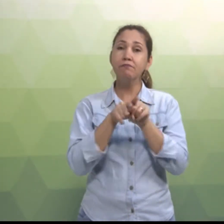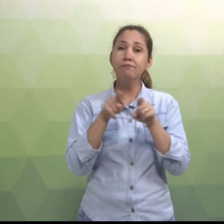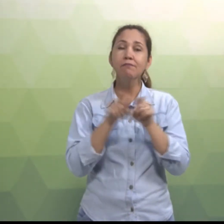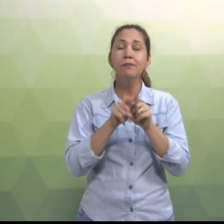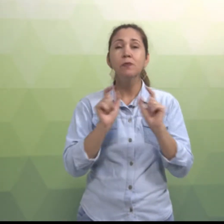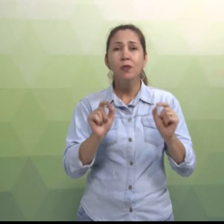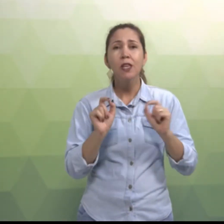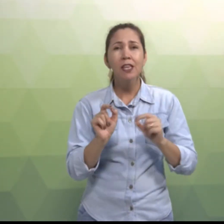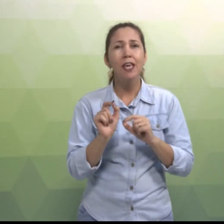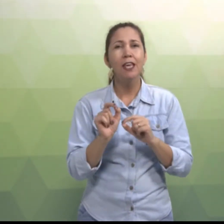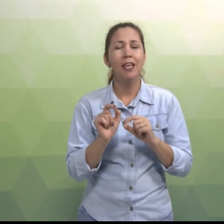desses contextos.